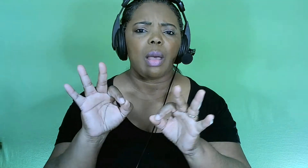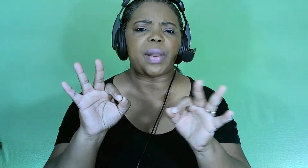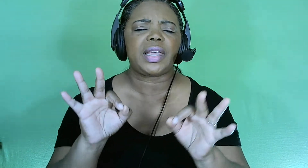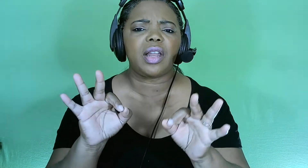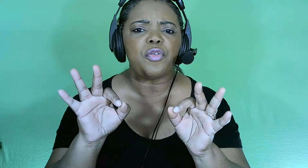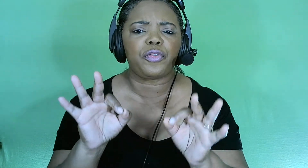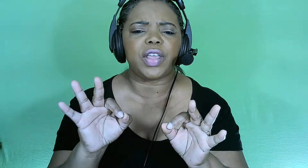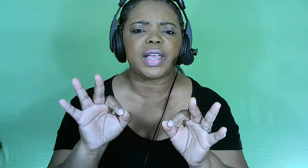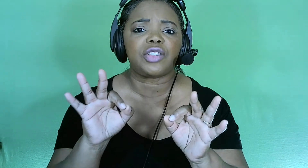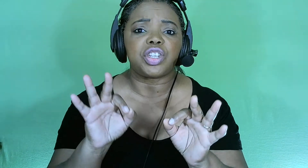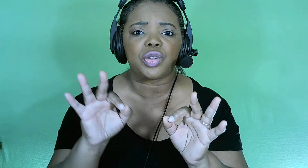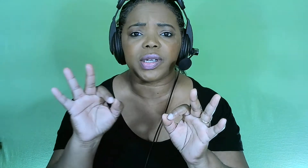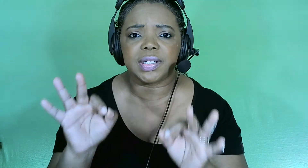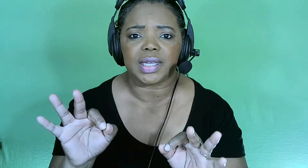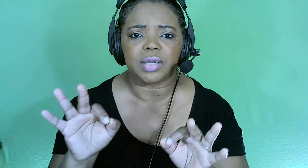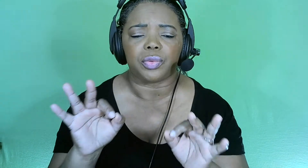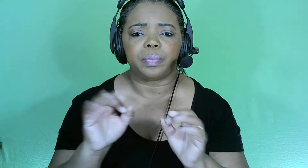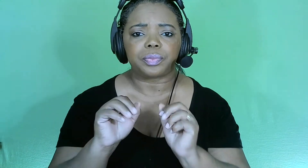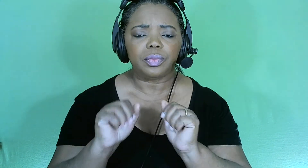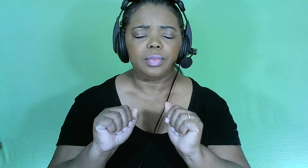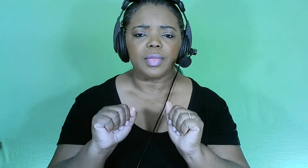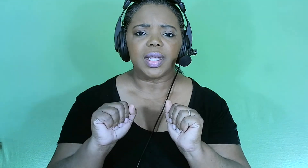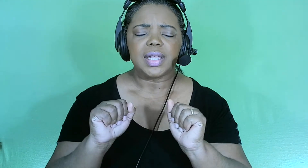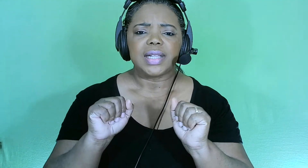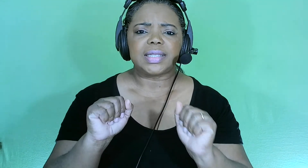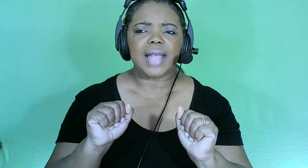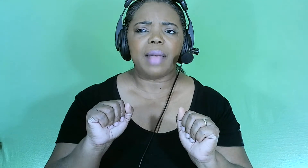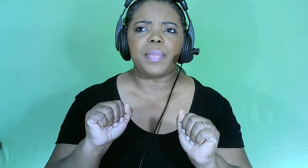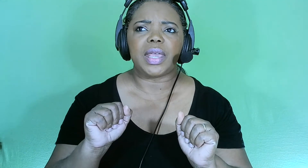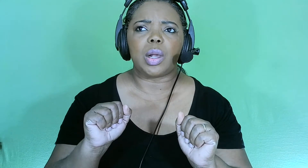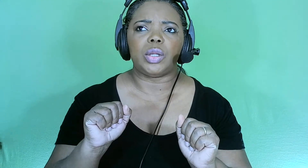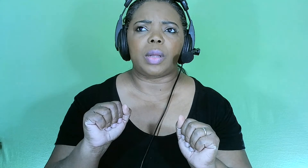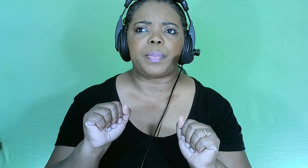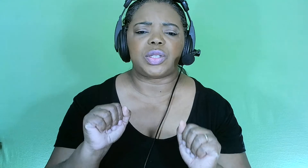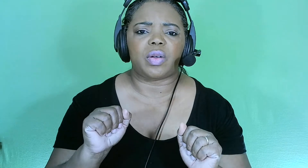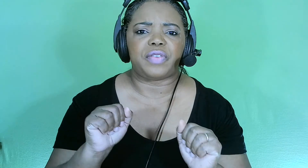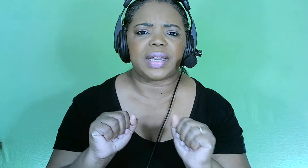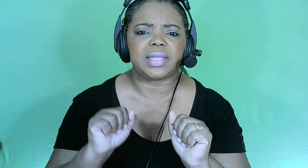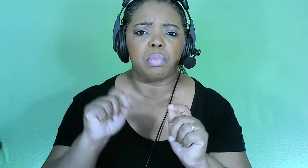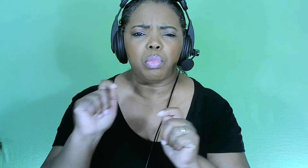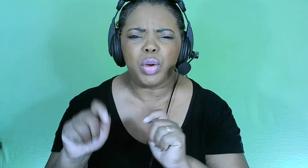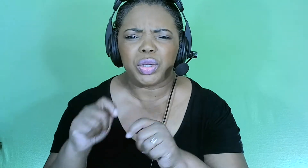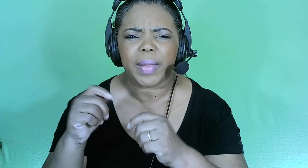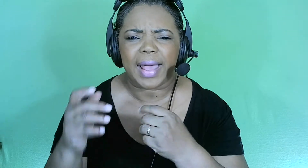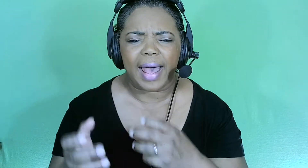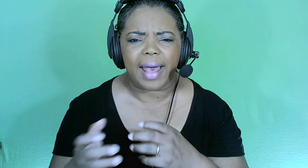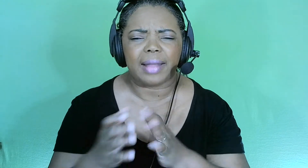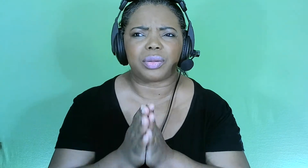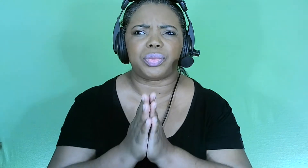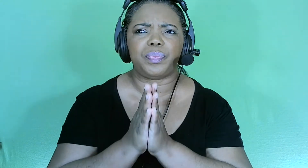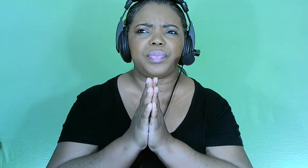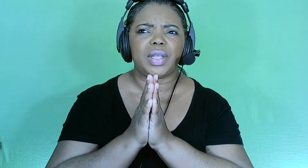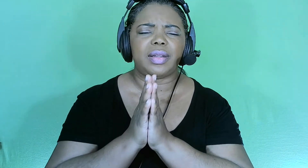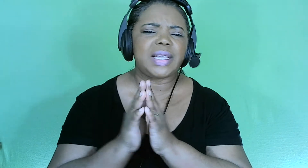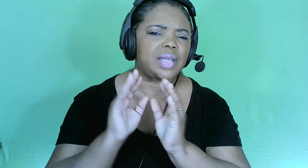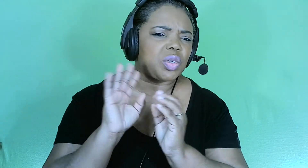para que não fique distorcido. Sabe quando a pessoa fala assim muito errado? Nem sei se eu